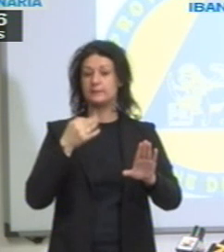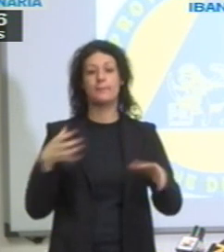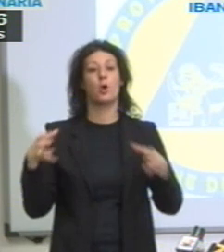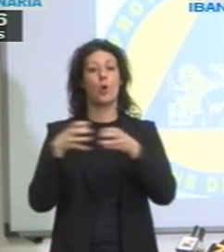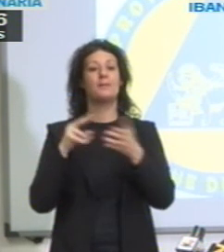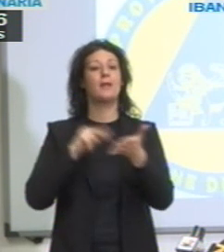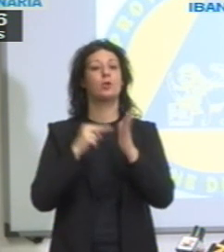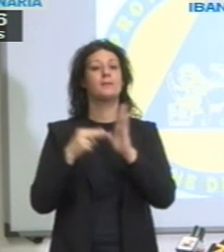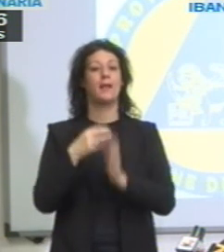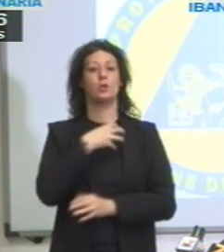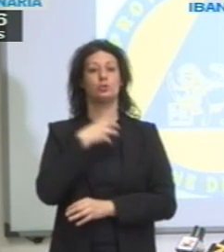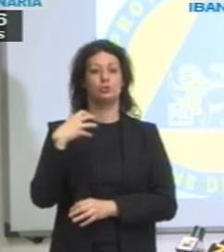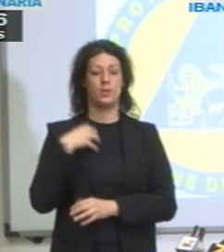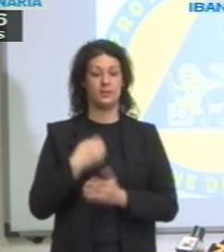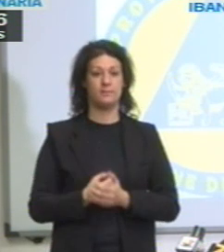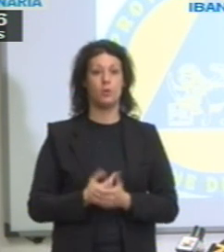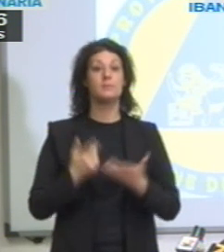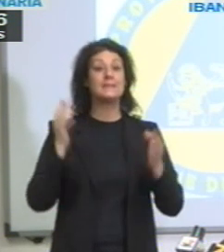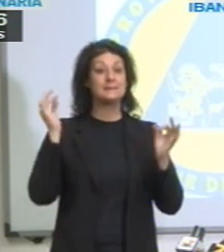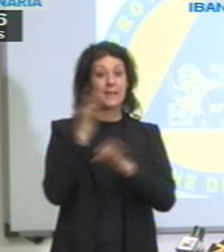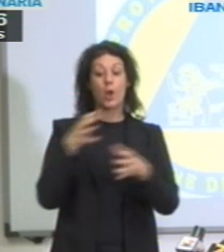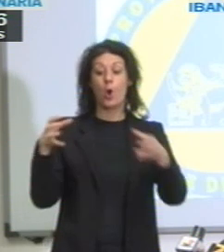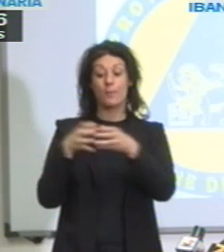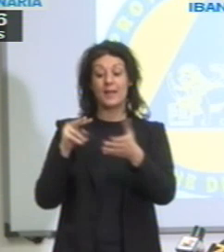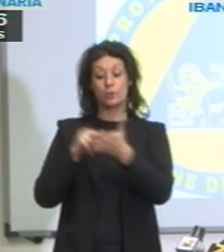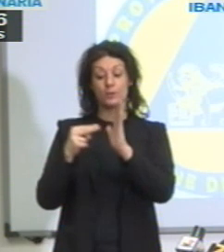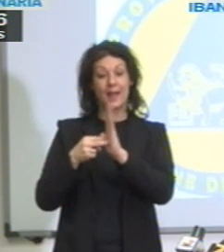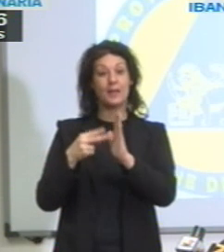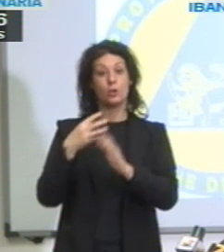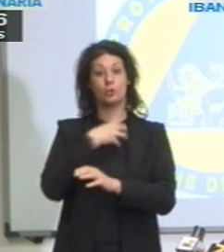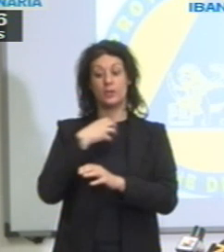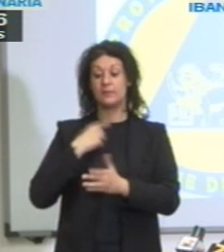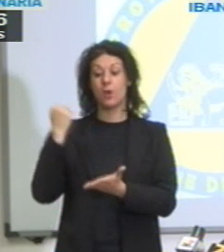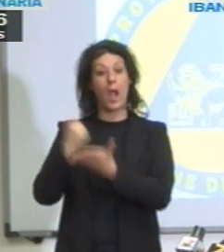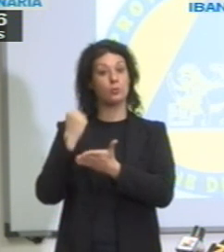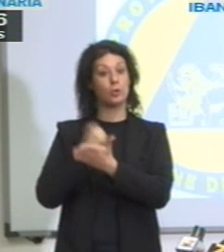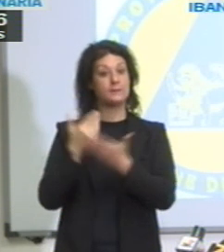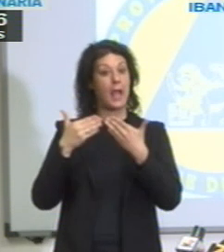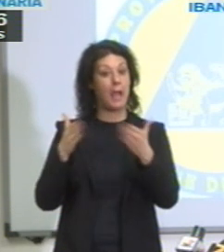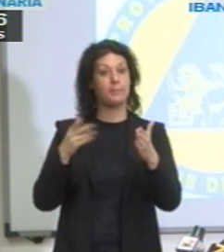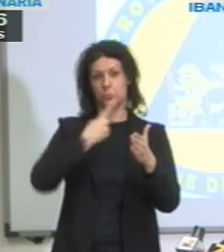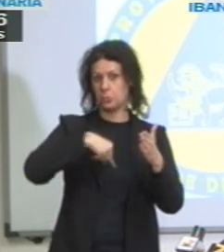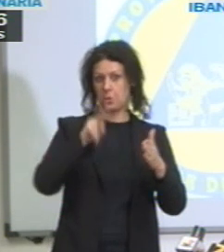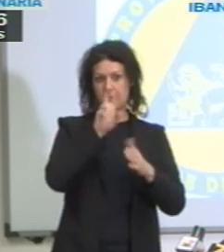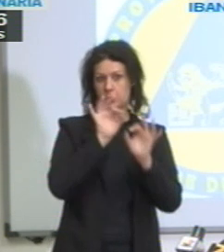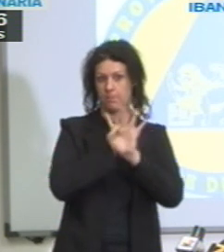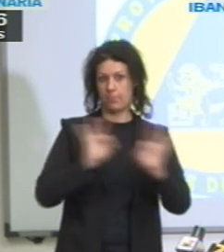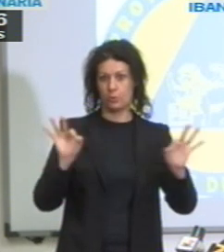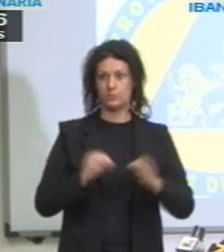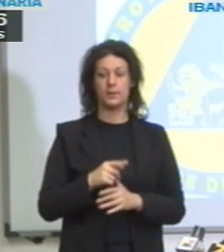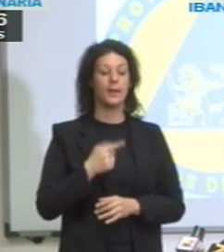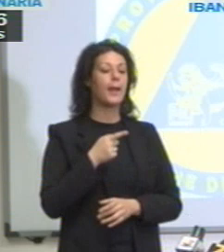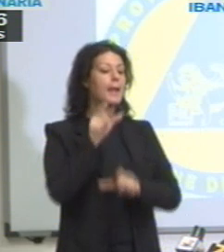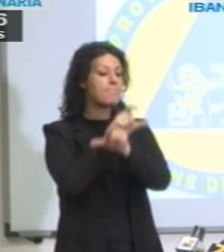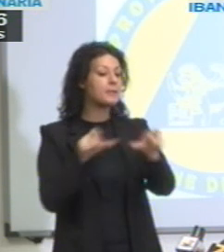siamo pronti nel momento in cui il comitato tecnico scientifico va a valorare le aperture. Ma del buon senso della gente, secondo lei c'è da